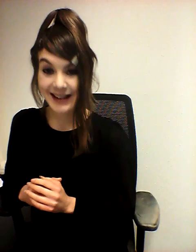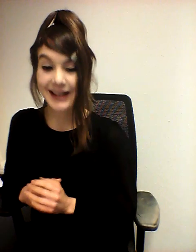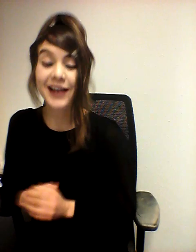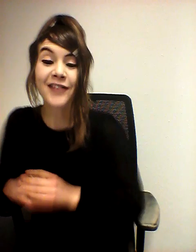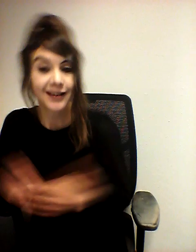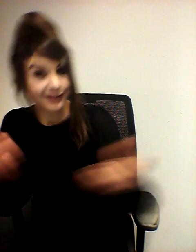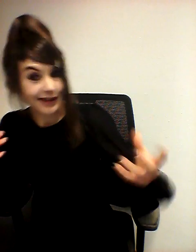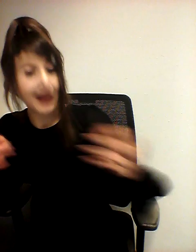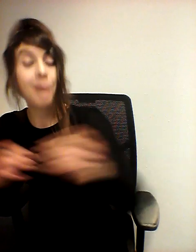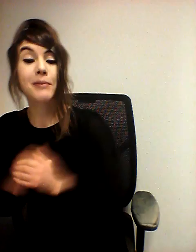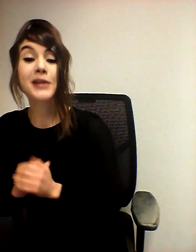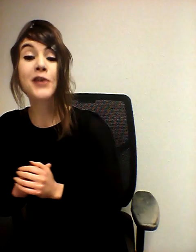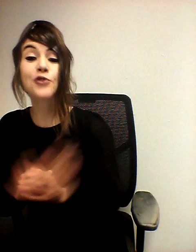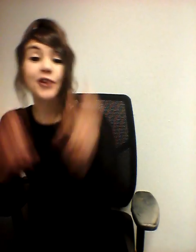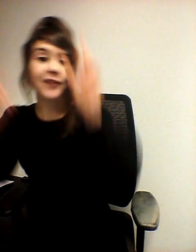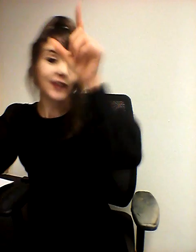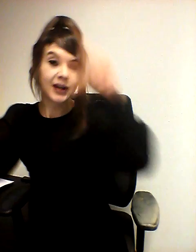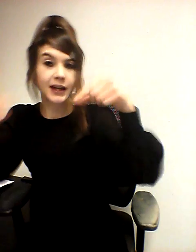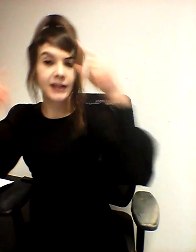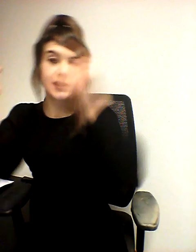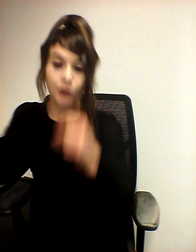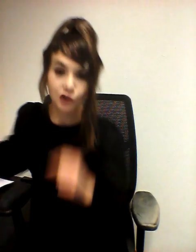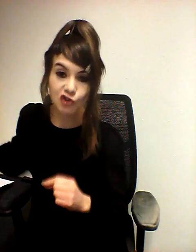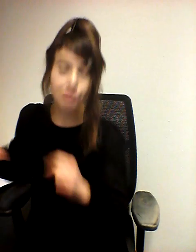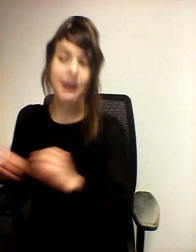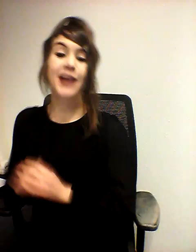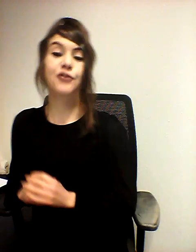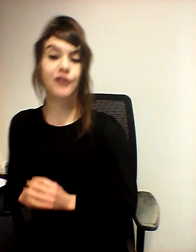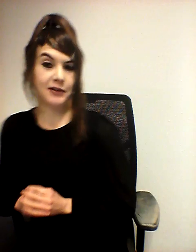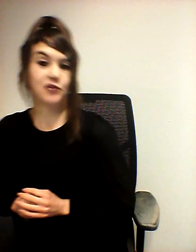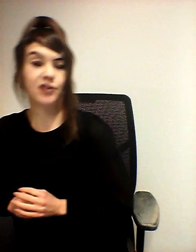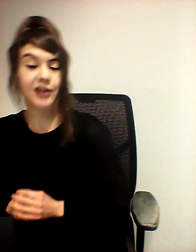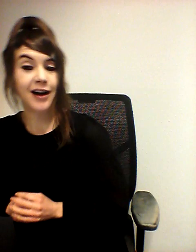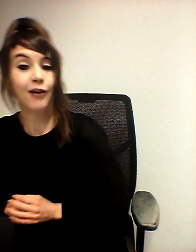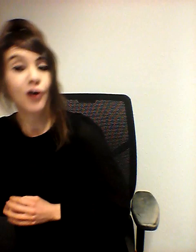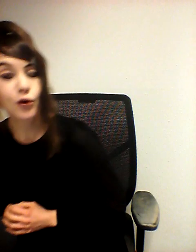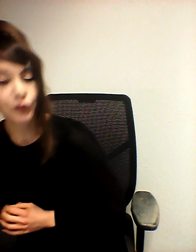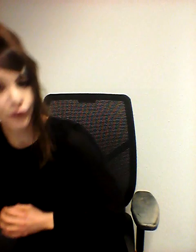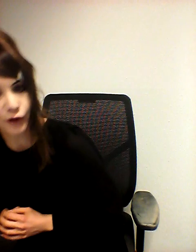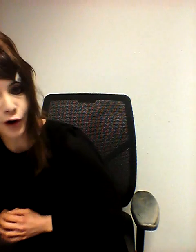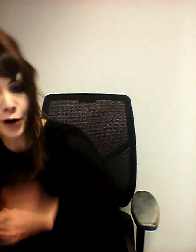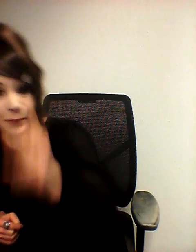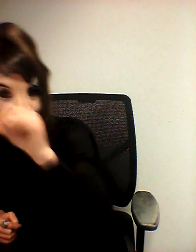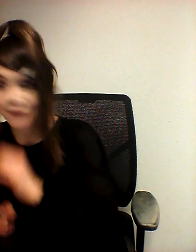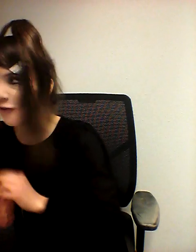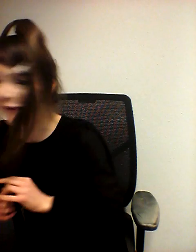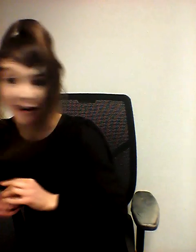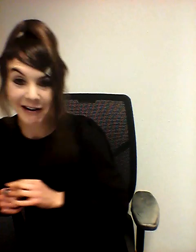delen, aminozuren, in jouw spijsverteringskanaal goed verloopt,